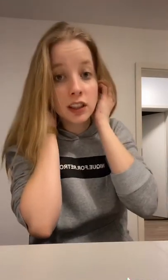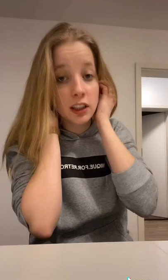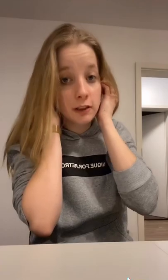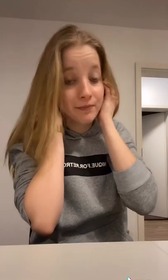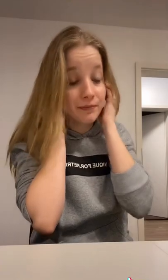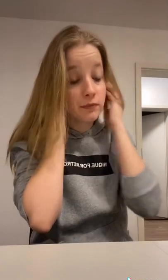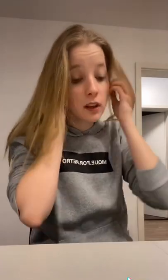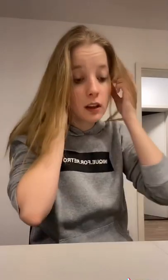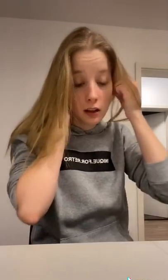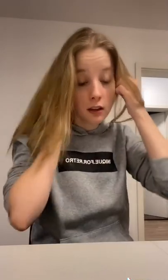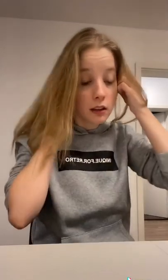ausziehe.